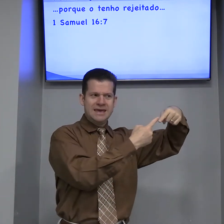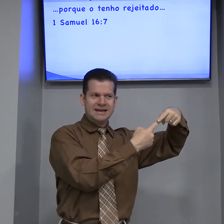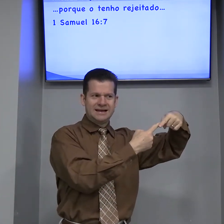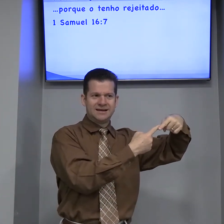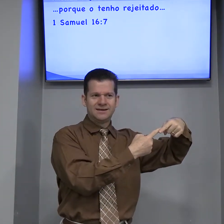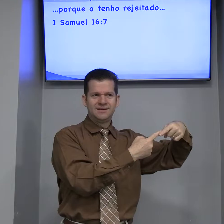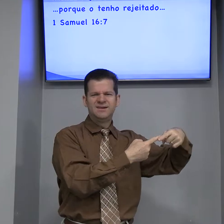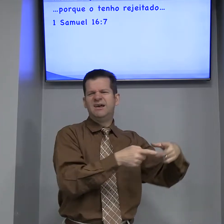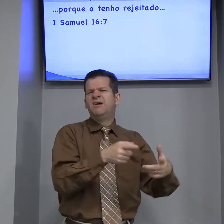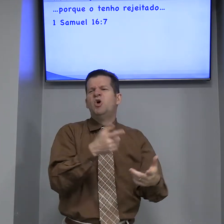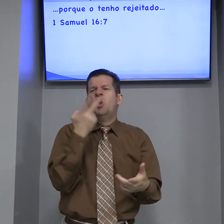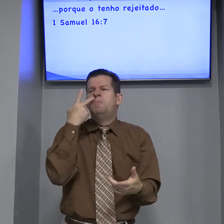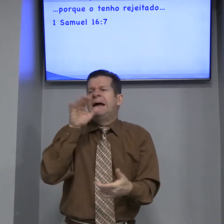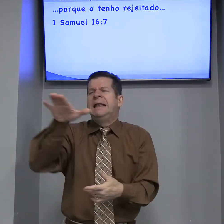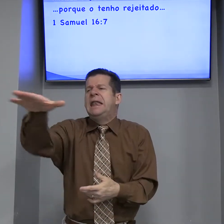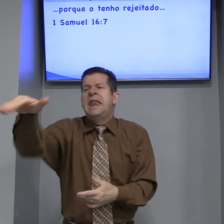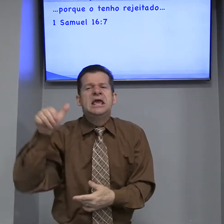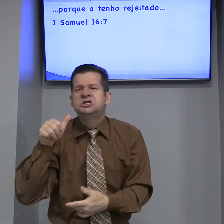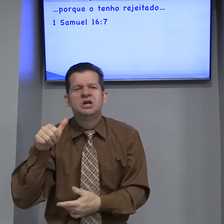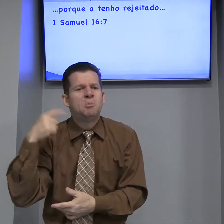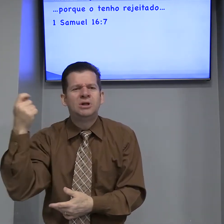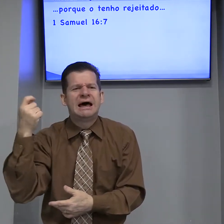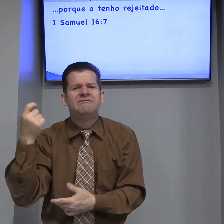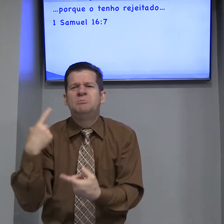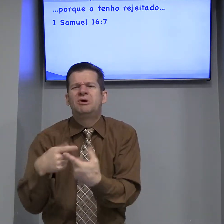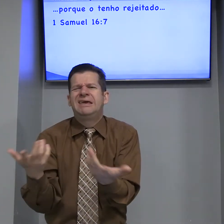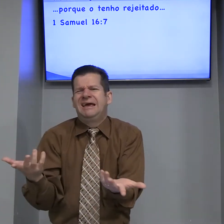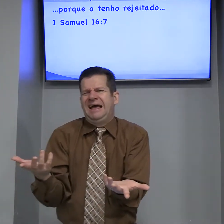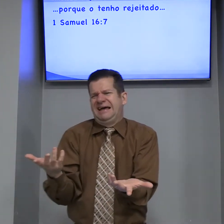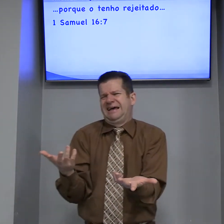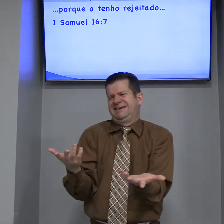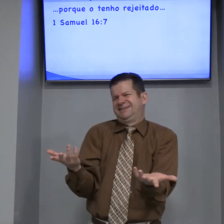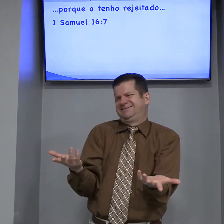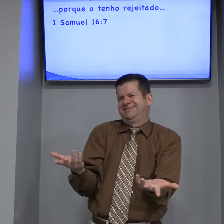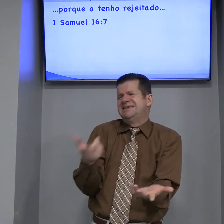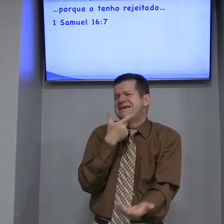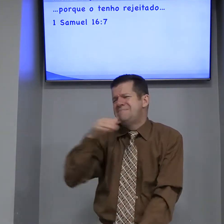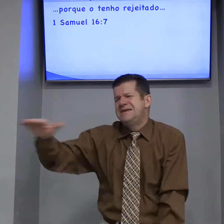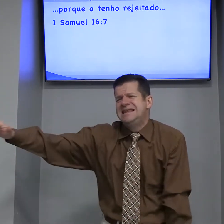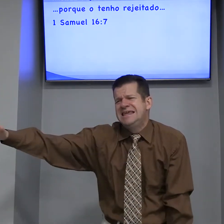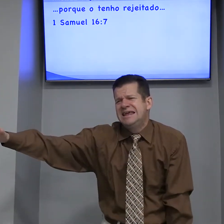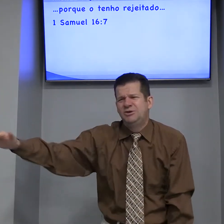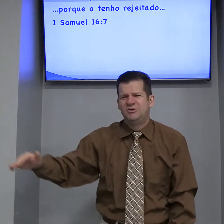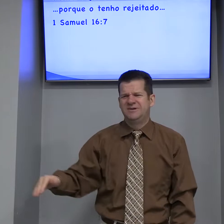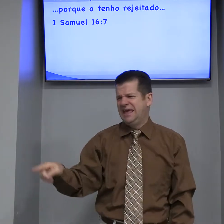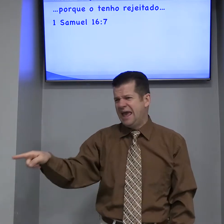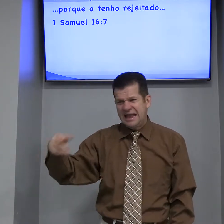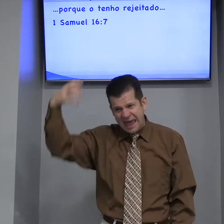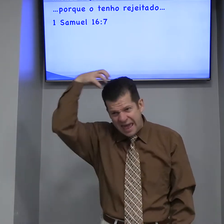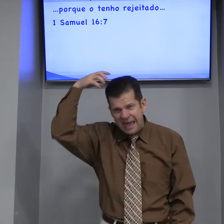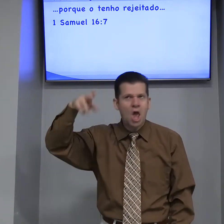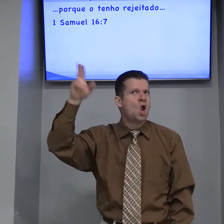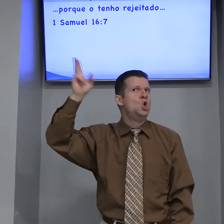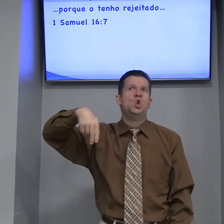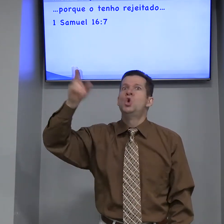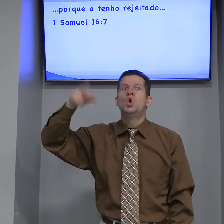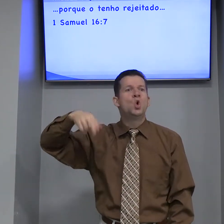Combina. Não. O pai nem chamou Davi porque é menino. Ele, rei?